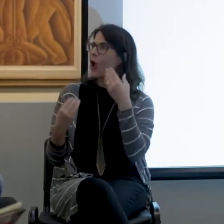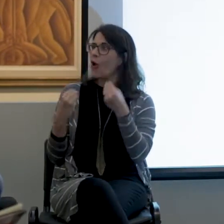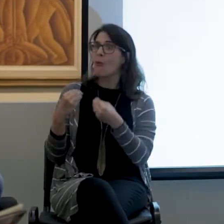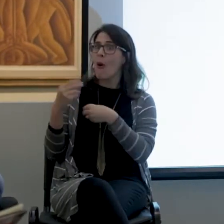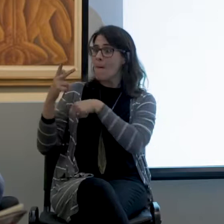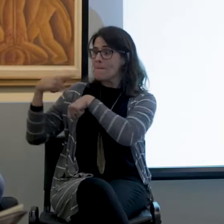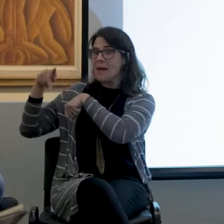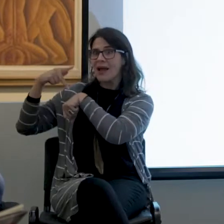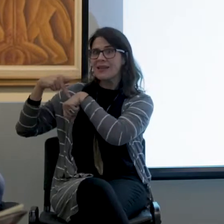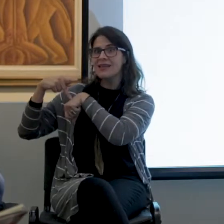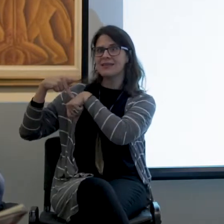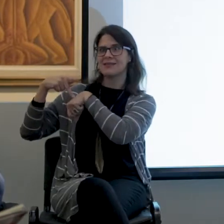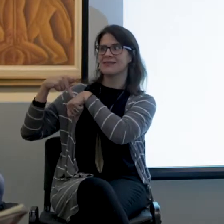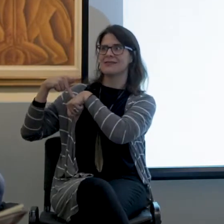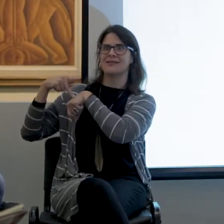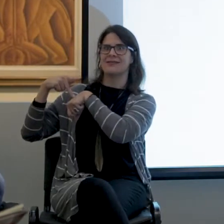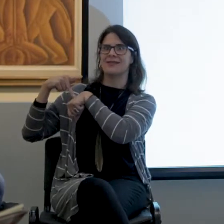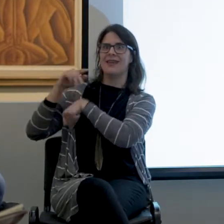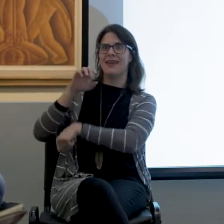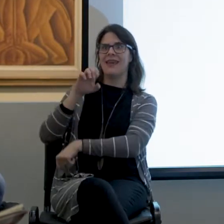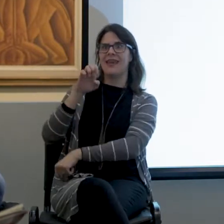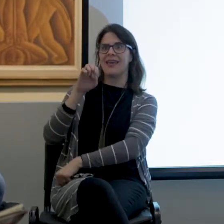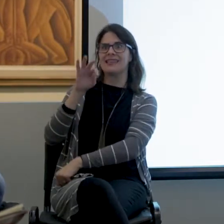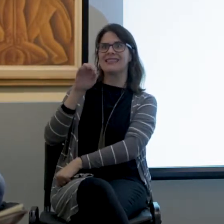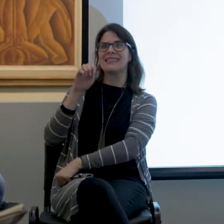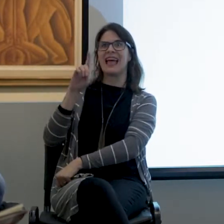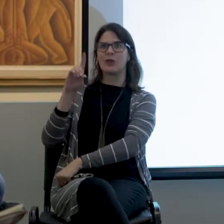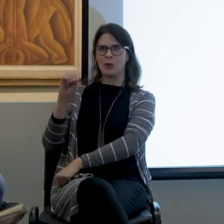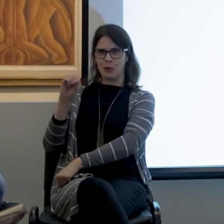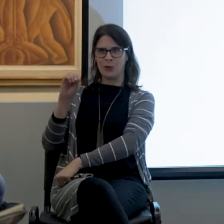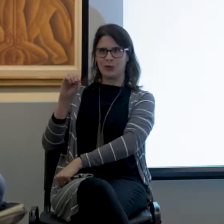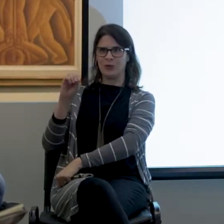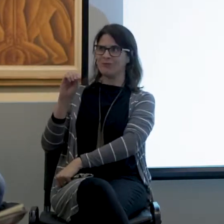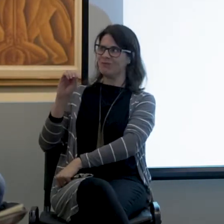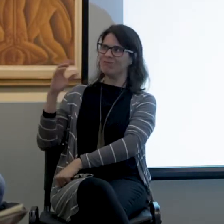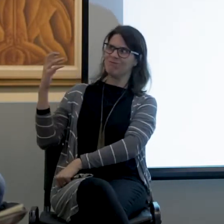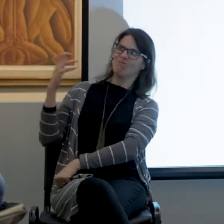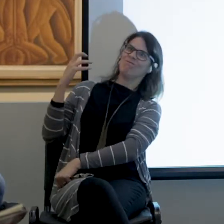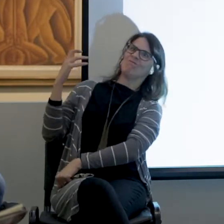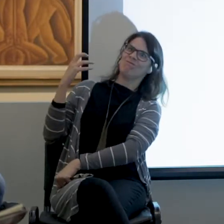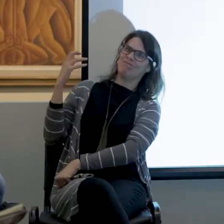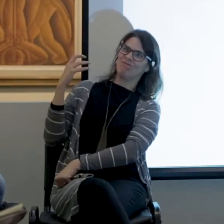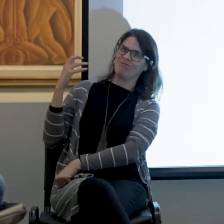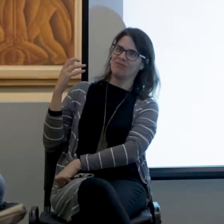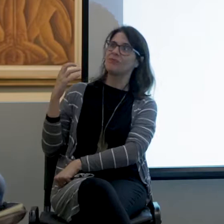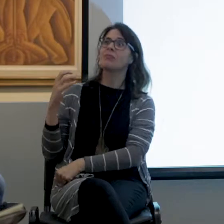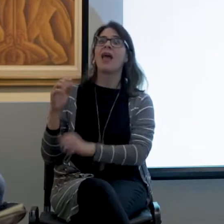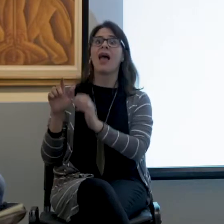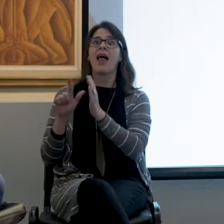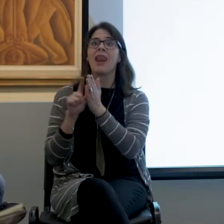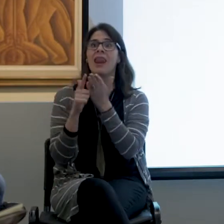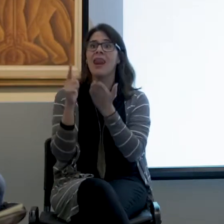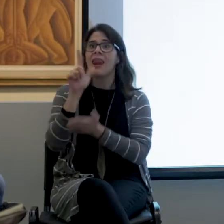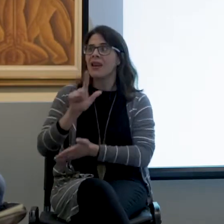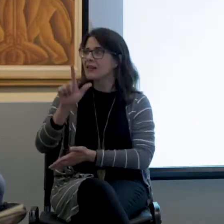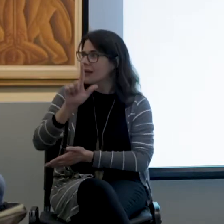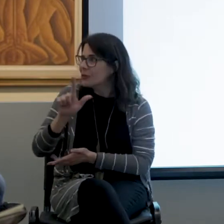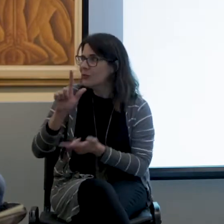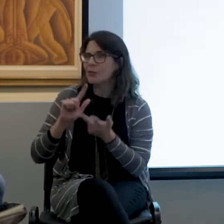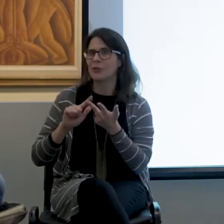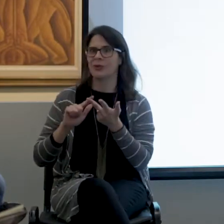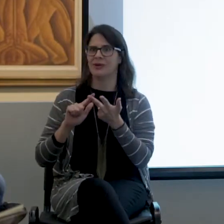Literatura, livros, romances, pinturas, mas principalmente jornais, são fundamentais para se